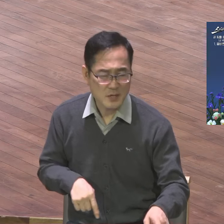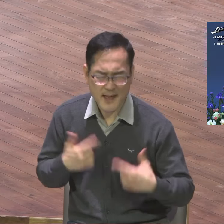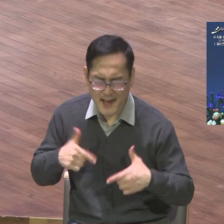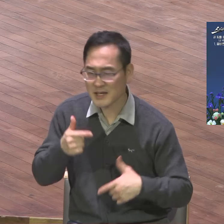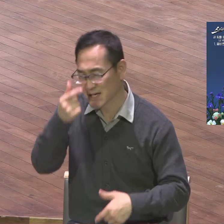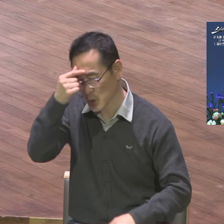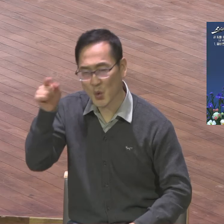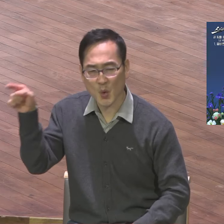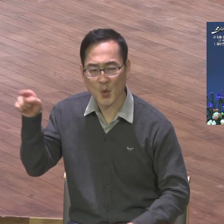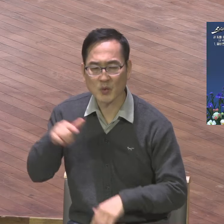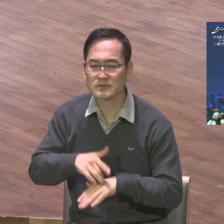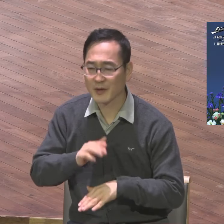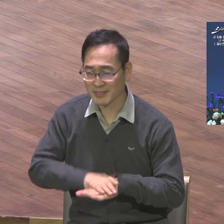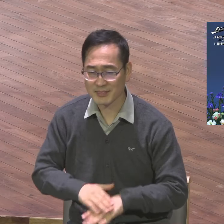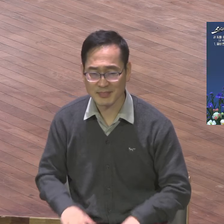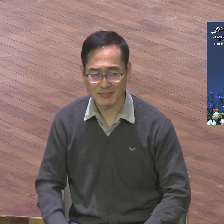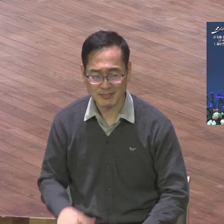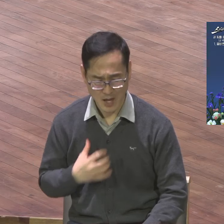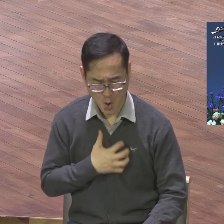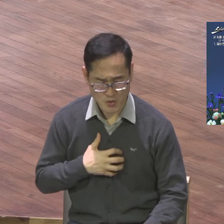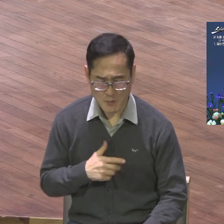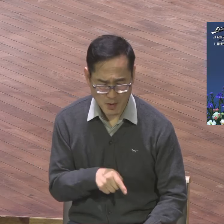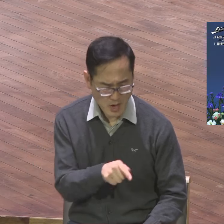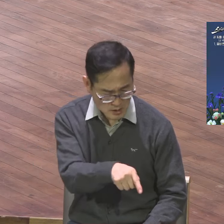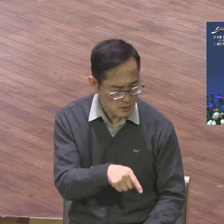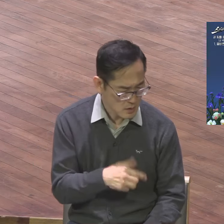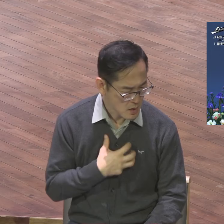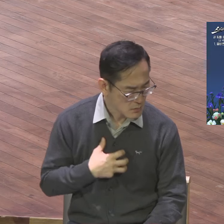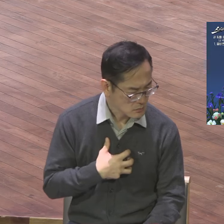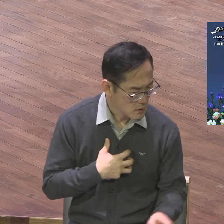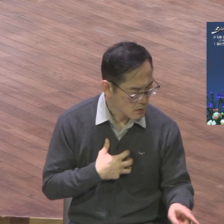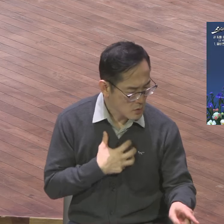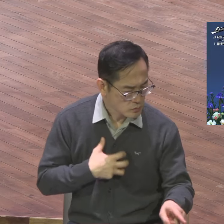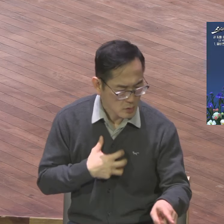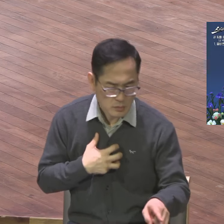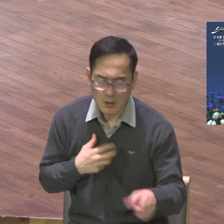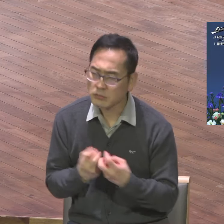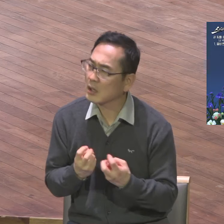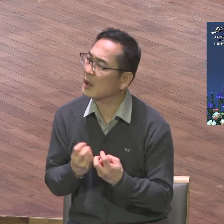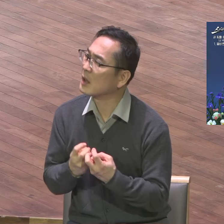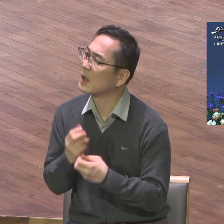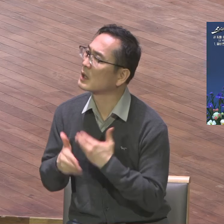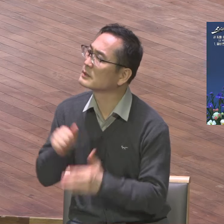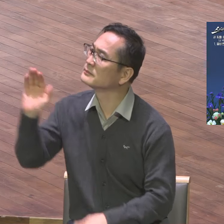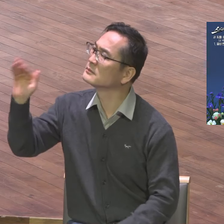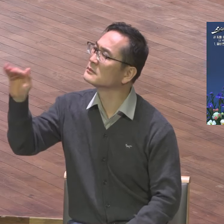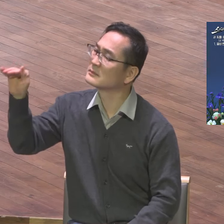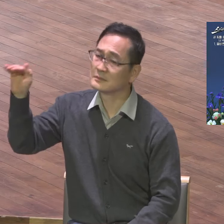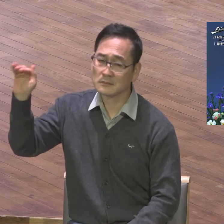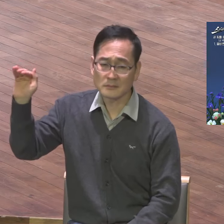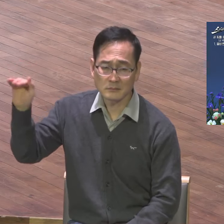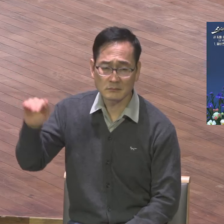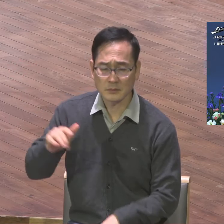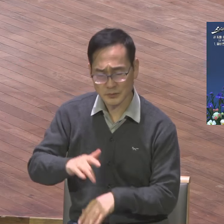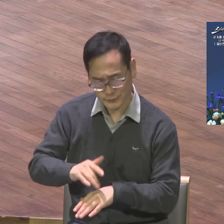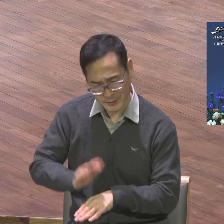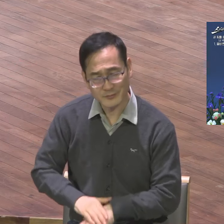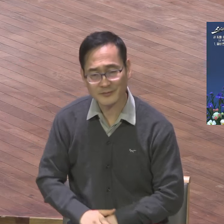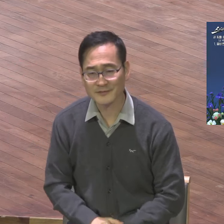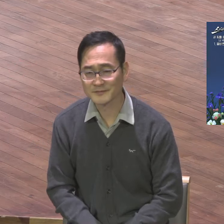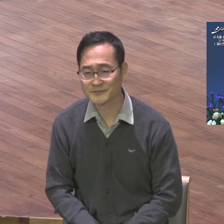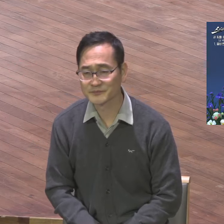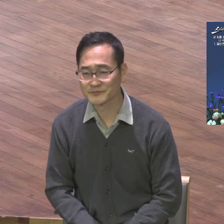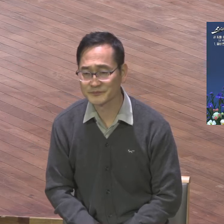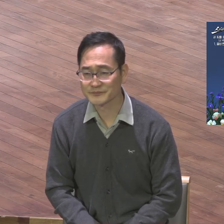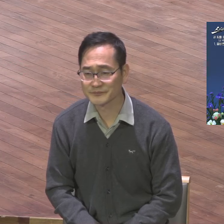염려가 오면 너 염려를 주께 맡기라 했기 때문에 기도하고 시간이 흐르면 흐를수록 더 깊은